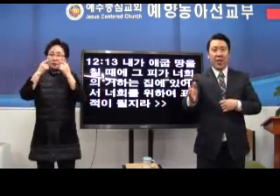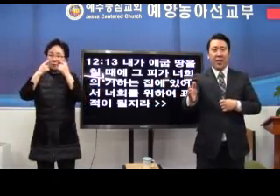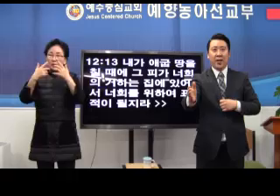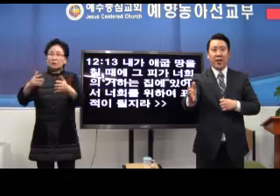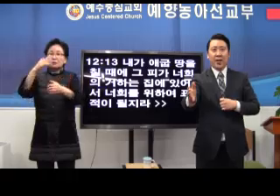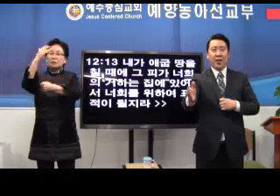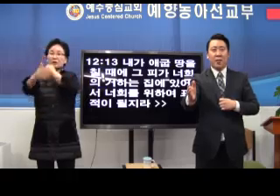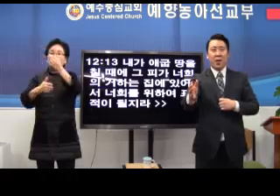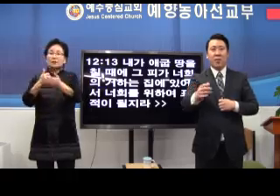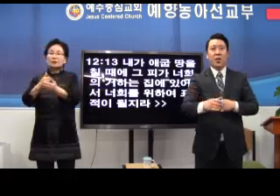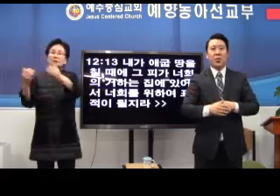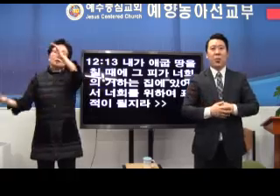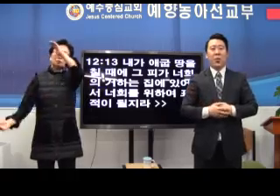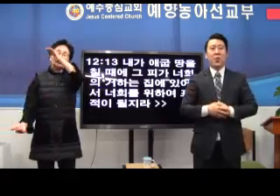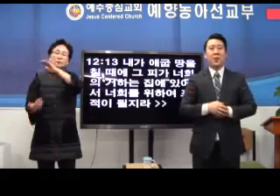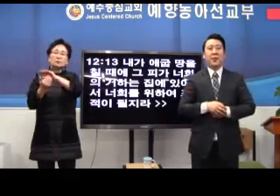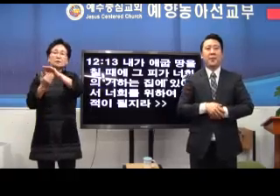이루시리라 말씀하시고